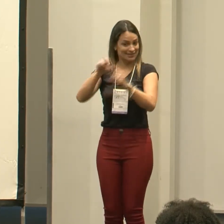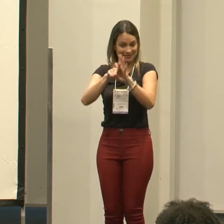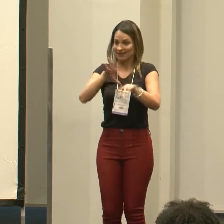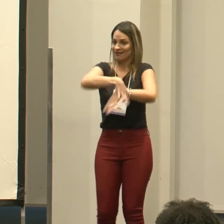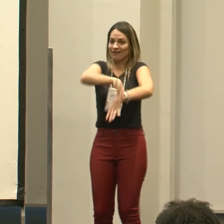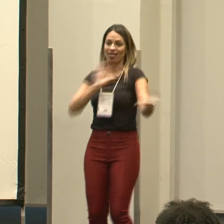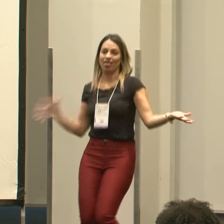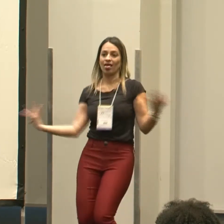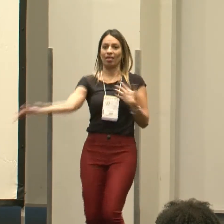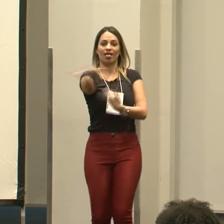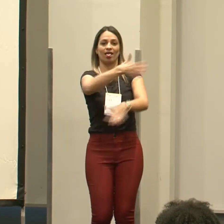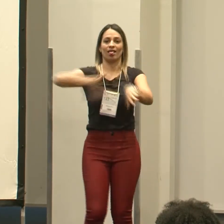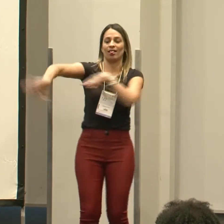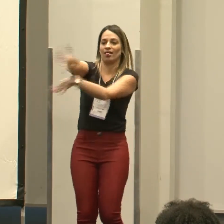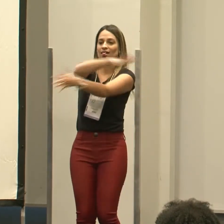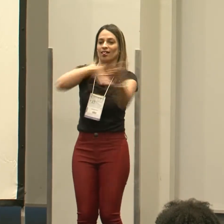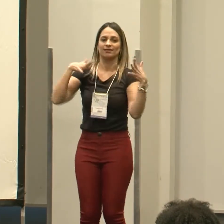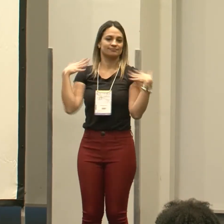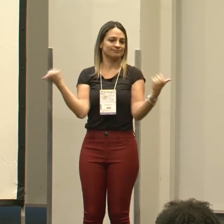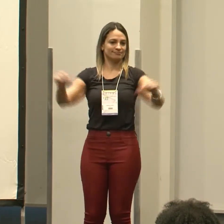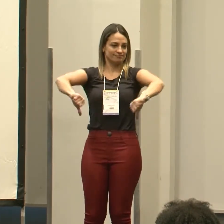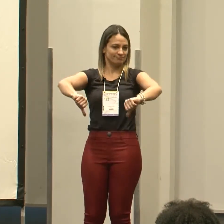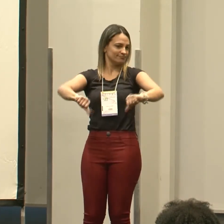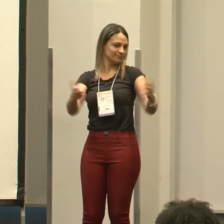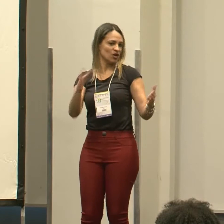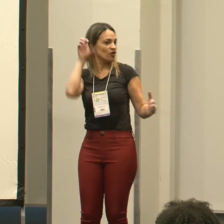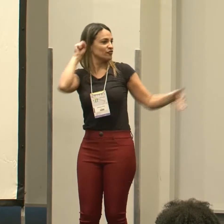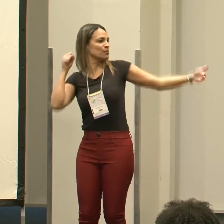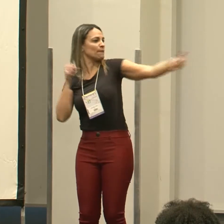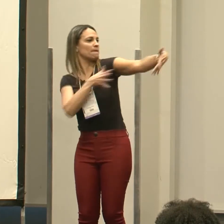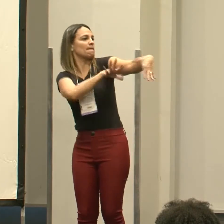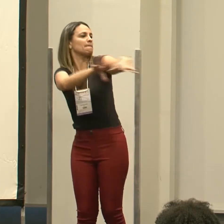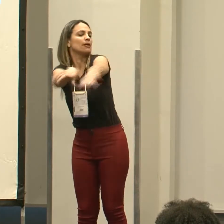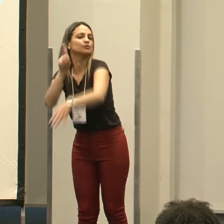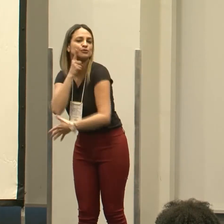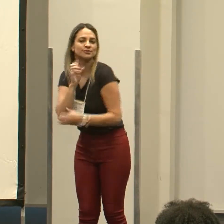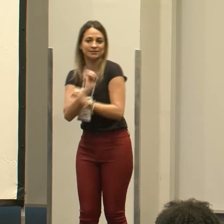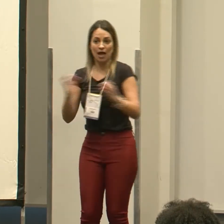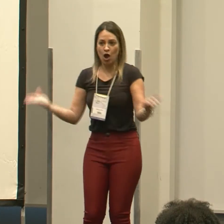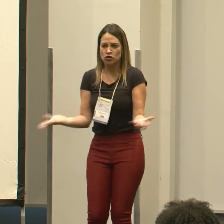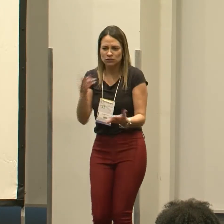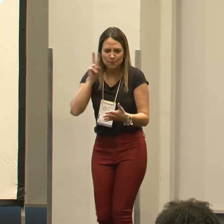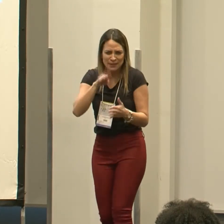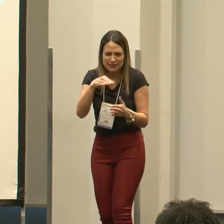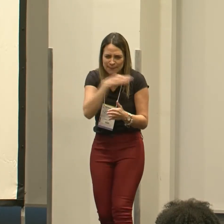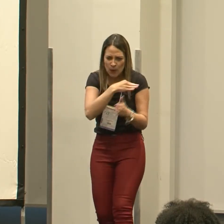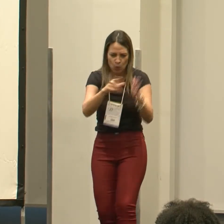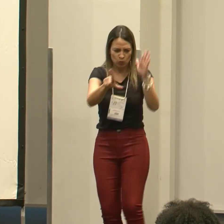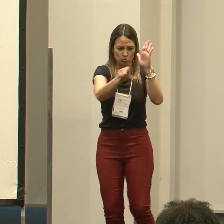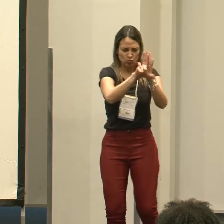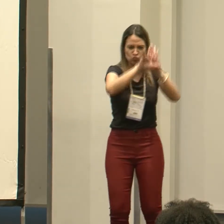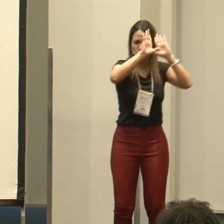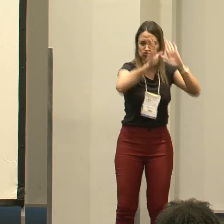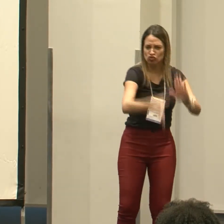direitos. Se não tivesse a garantia, estaria tudo solto e a gente estaria muito mal. O ouvinte conseguindo coisas e o surdo ficando para